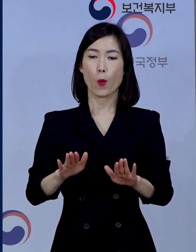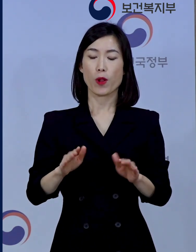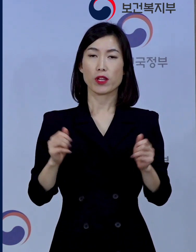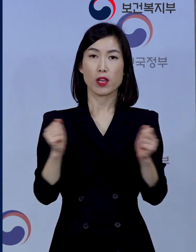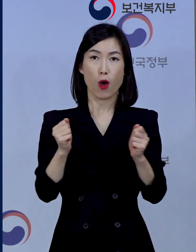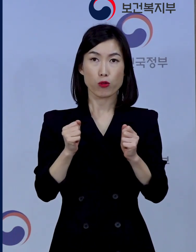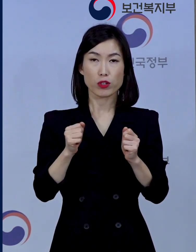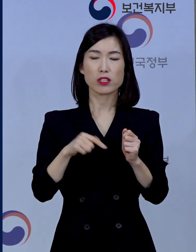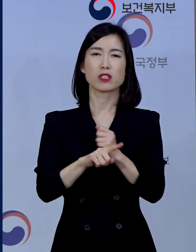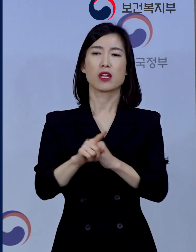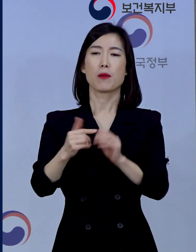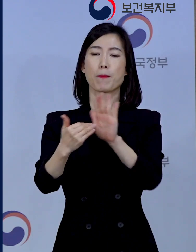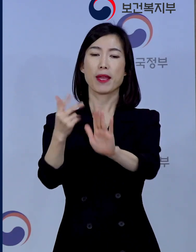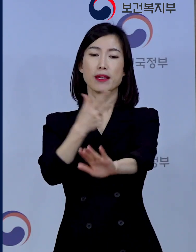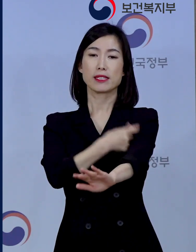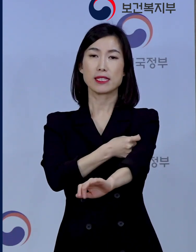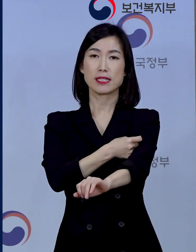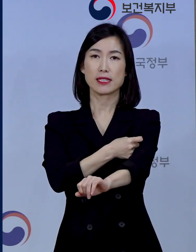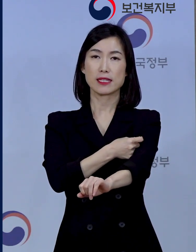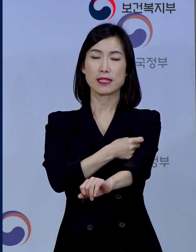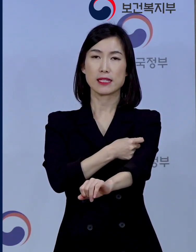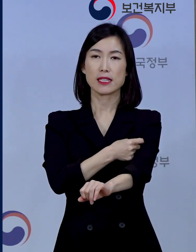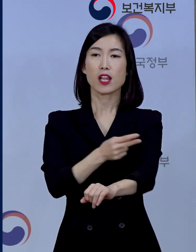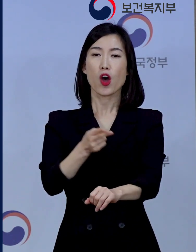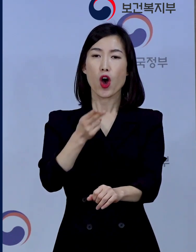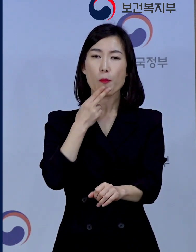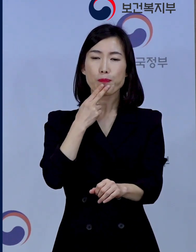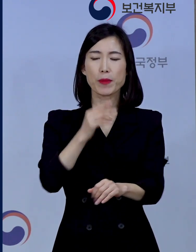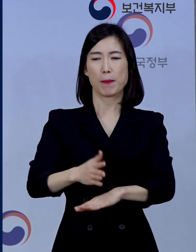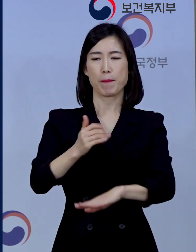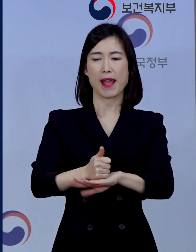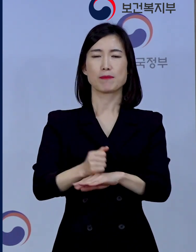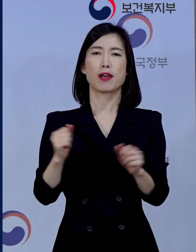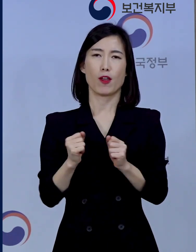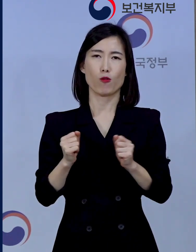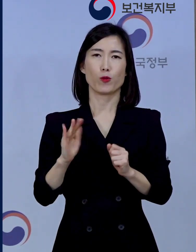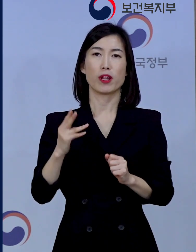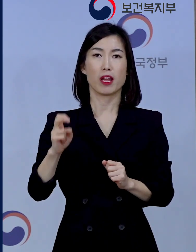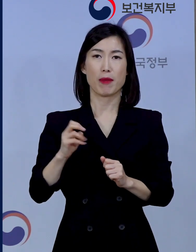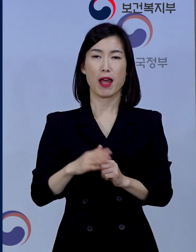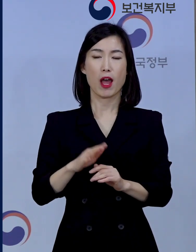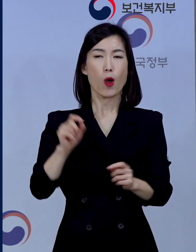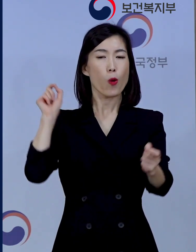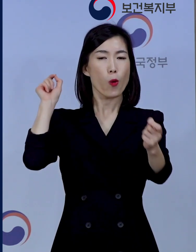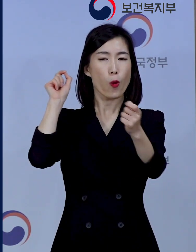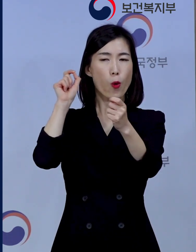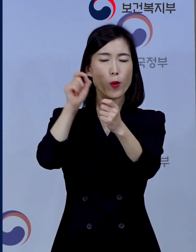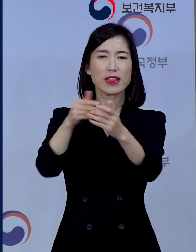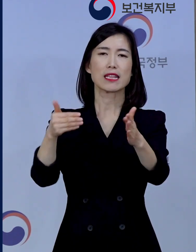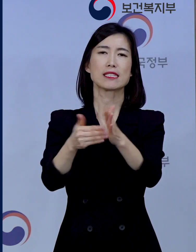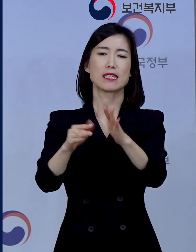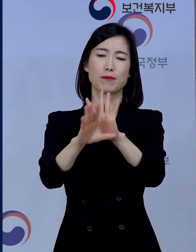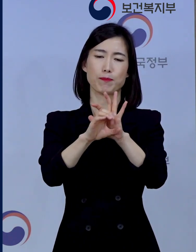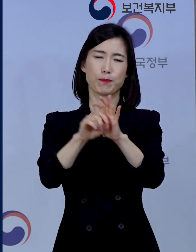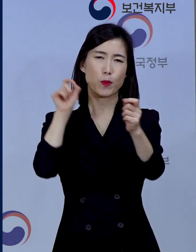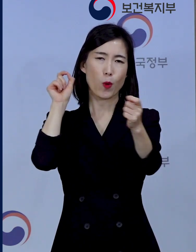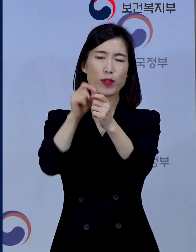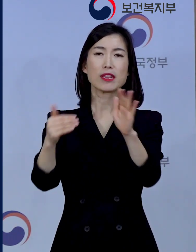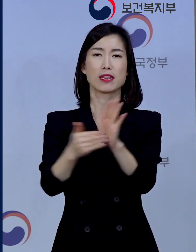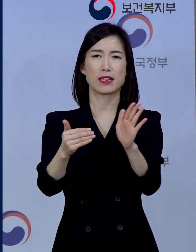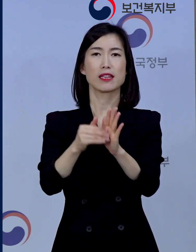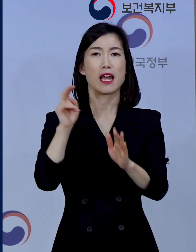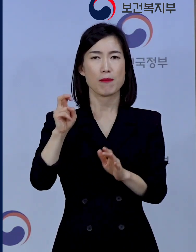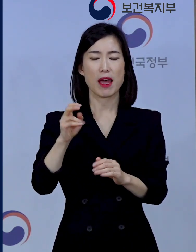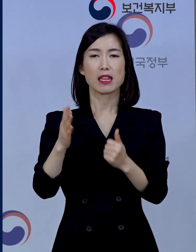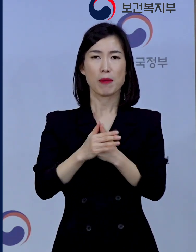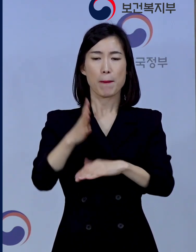이번 겨울은 백신이 나오기 전까지 마지막 고비가 될 것입니다. 끝이 보이기 시작하는 만큼 국민